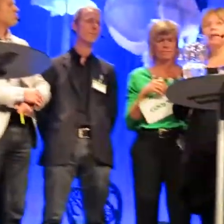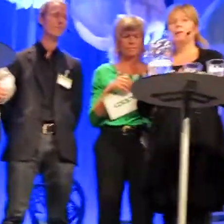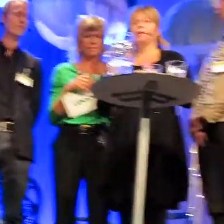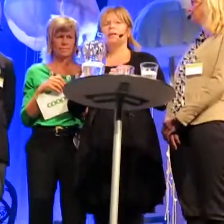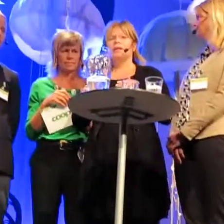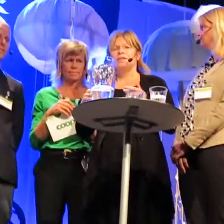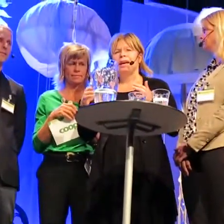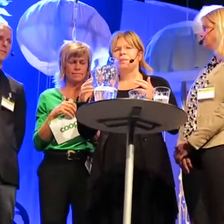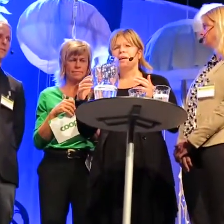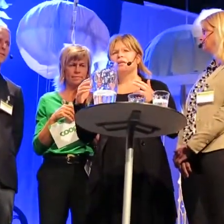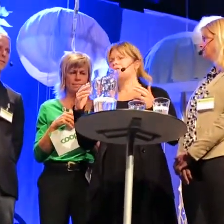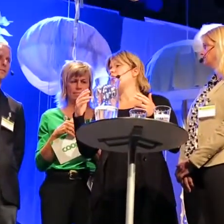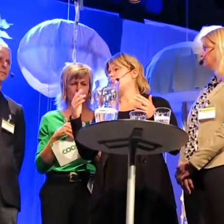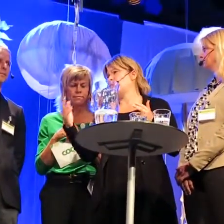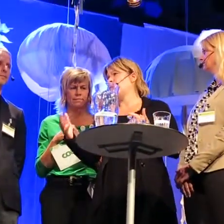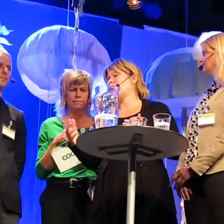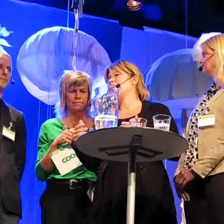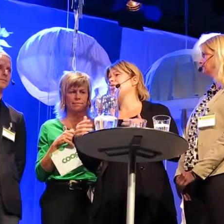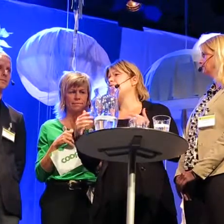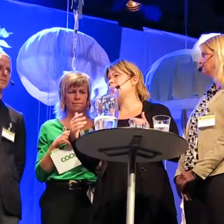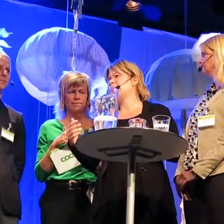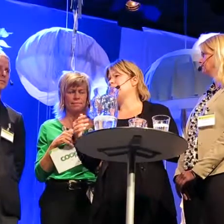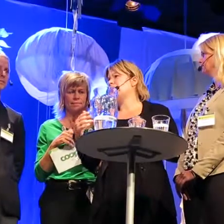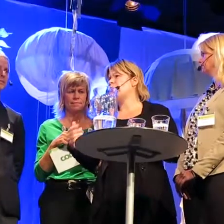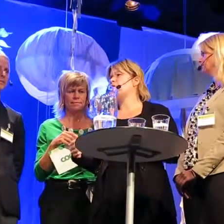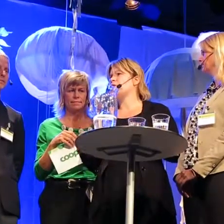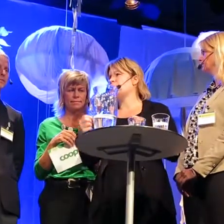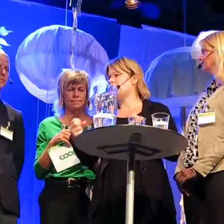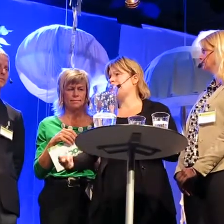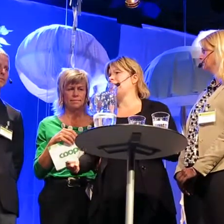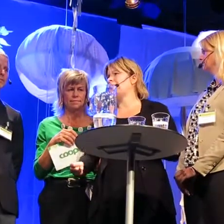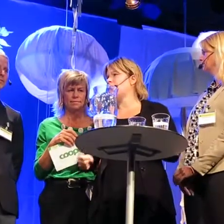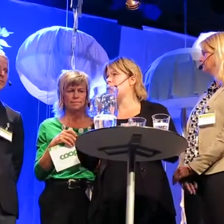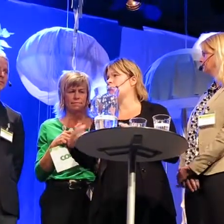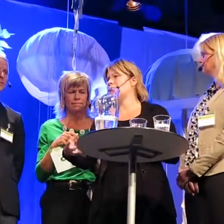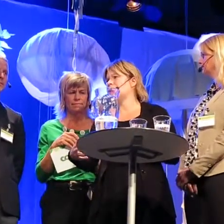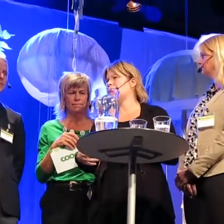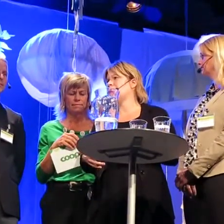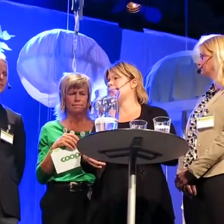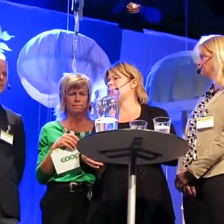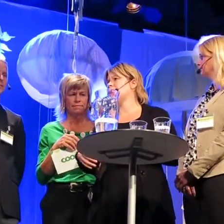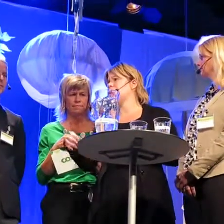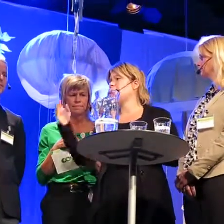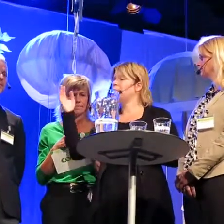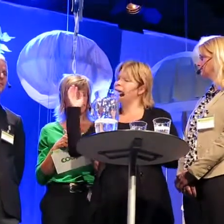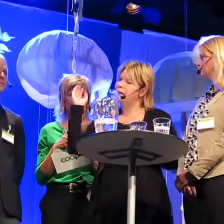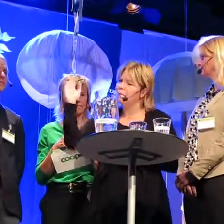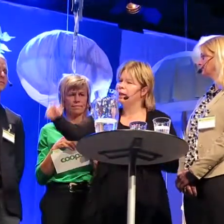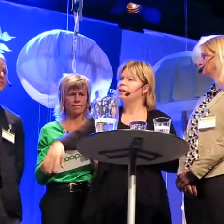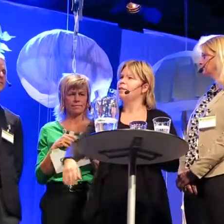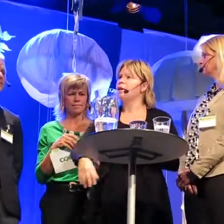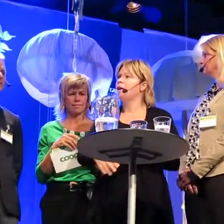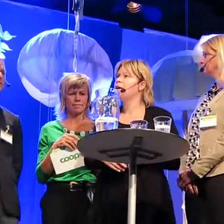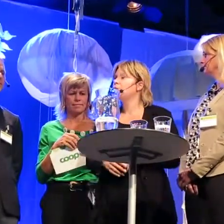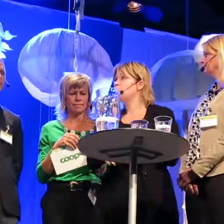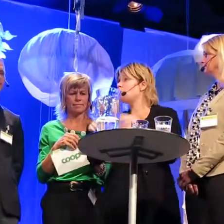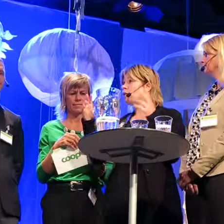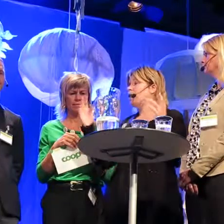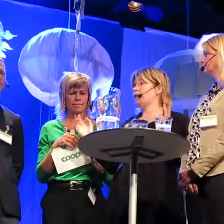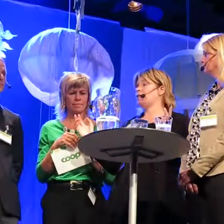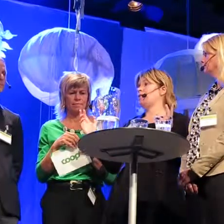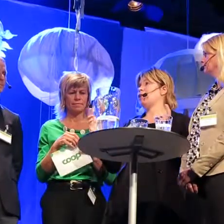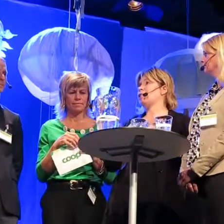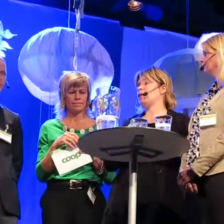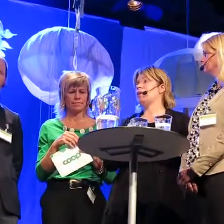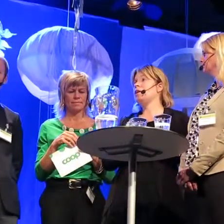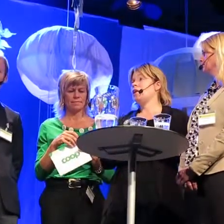debatten. Det här med, sa företag, det är jobbigt, det är svårt, det kostar pengar, vi orkar inte, vi kommer skälpa hela Sverige. Nu står det